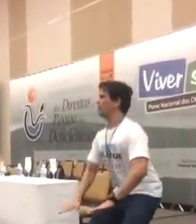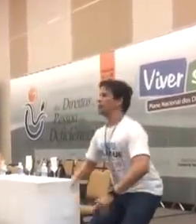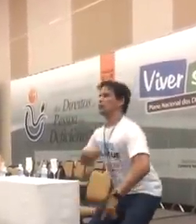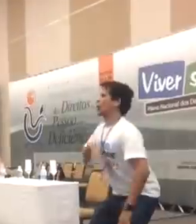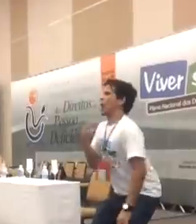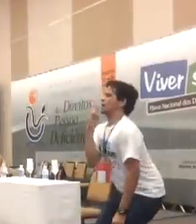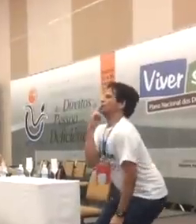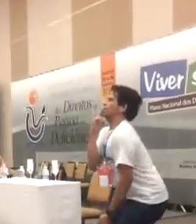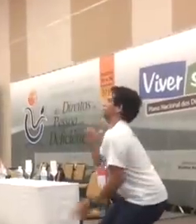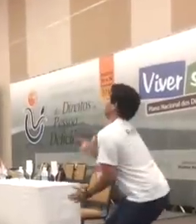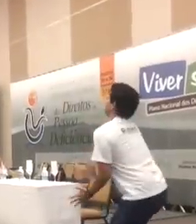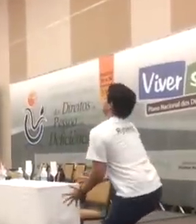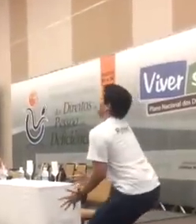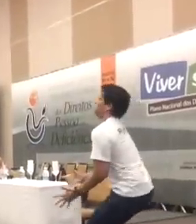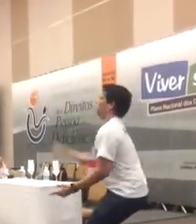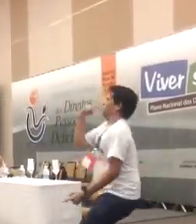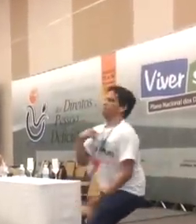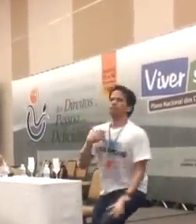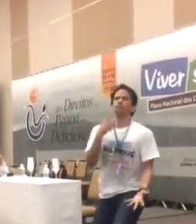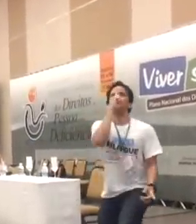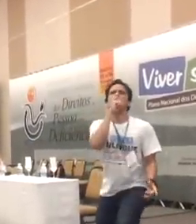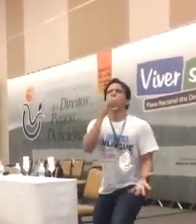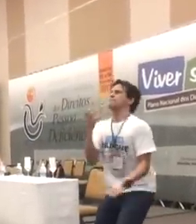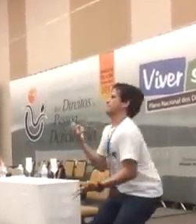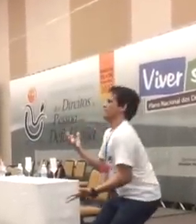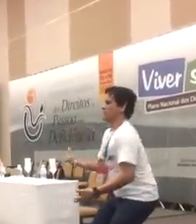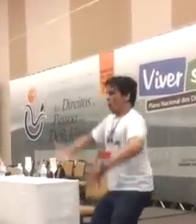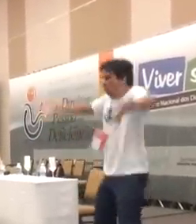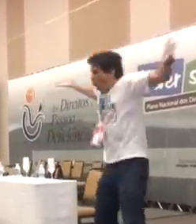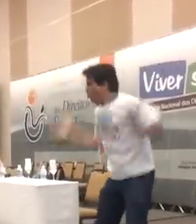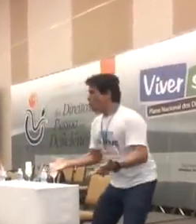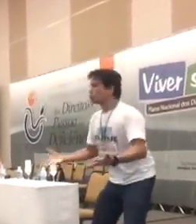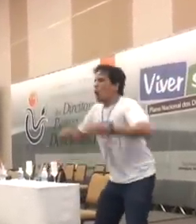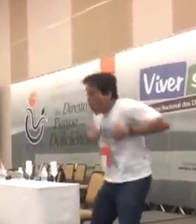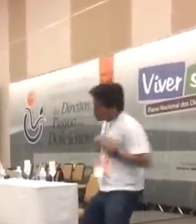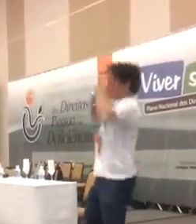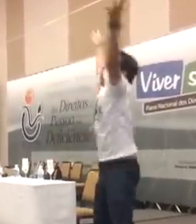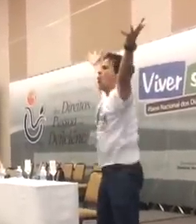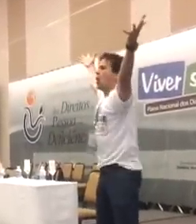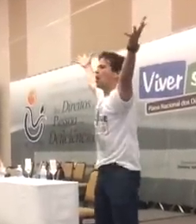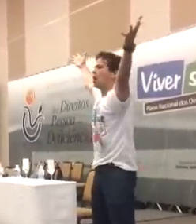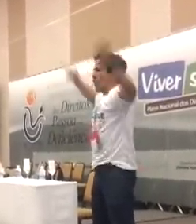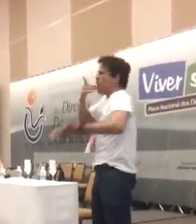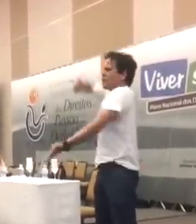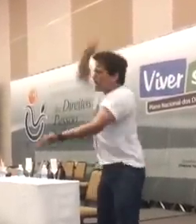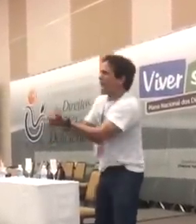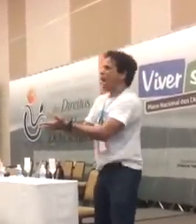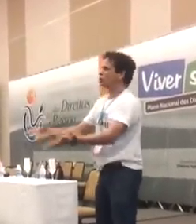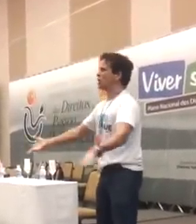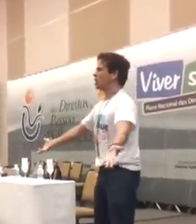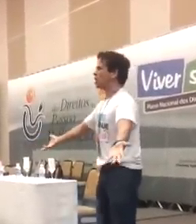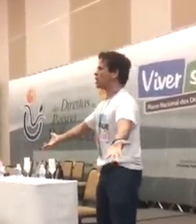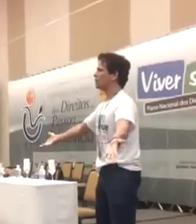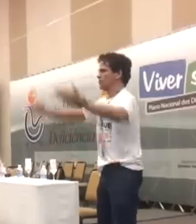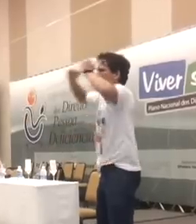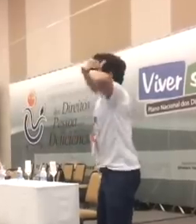nossa língua. E claro que crianças, elas precisam de nós, porque já vivenciamos toda essa opressão para